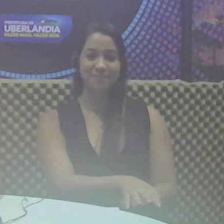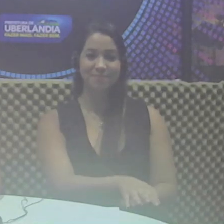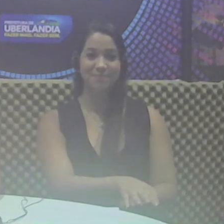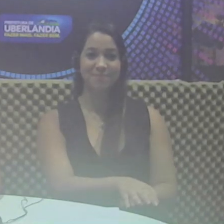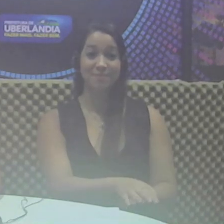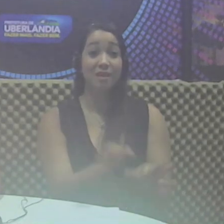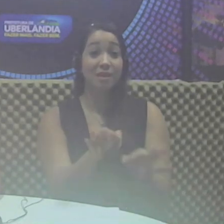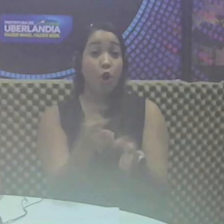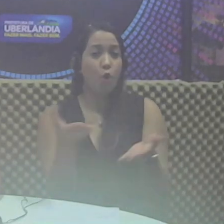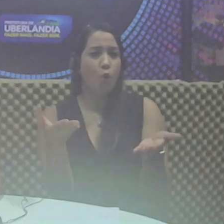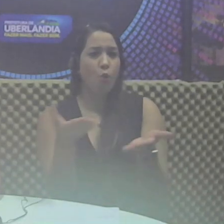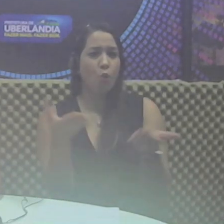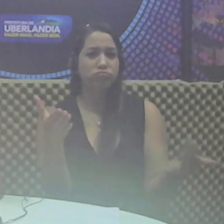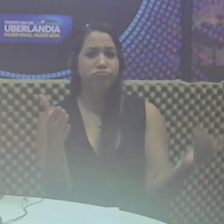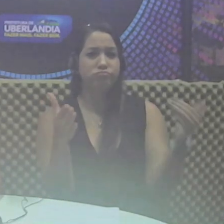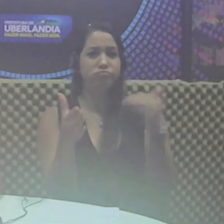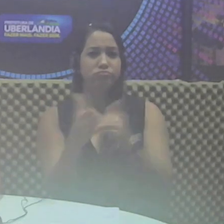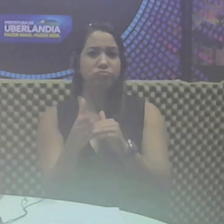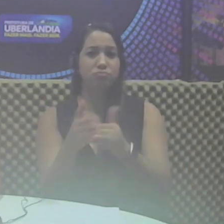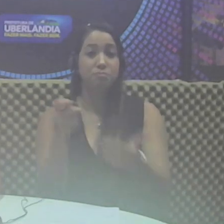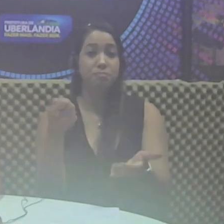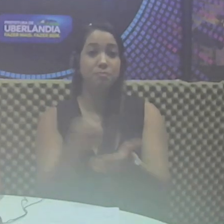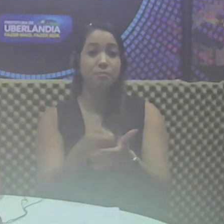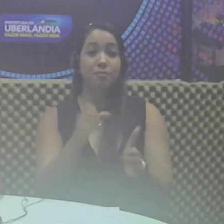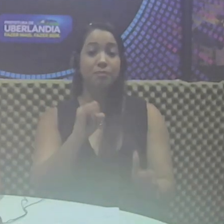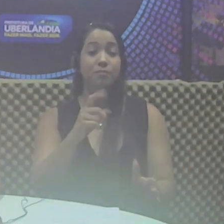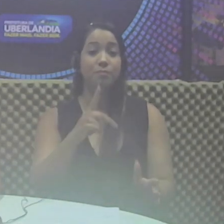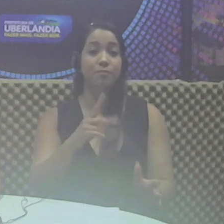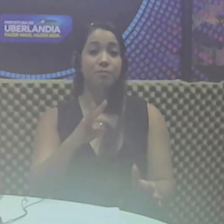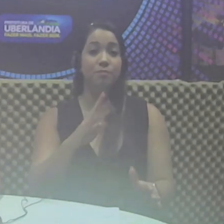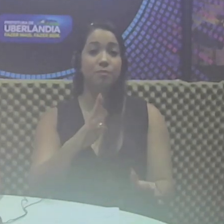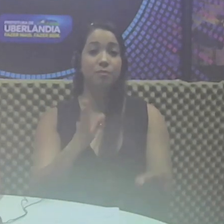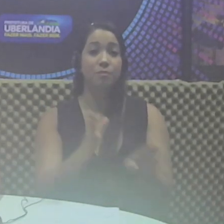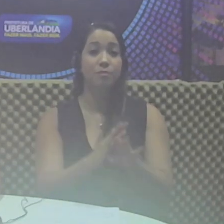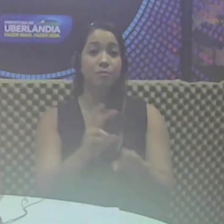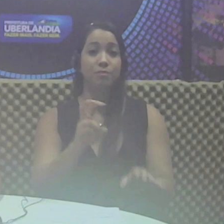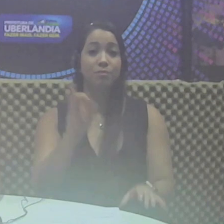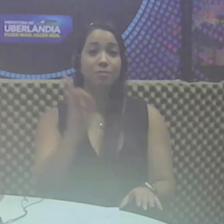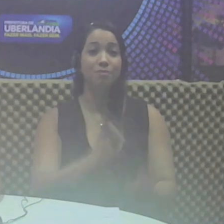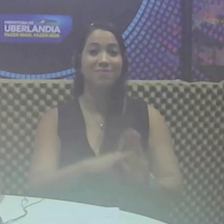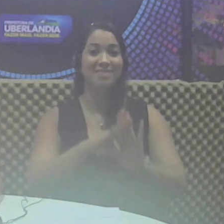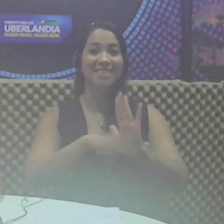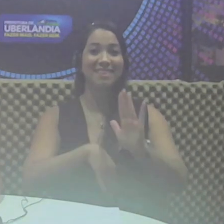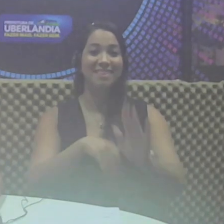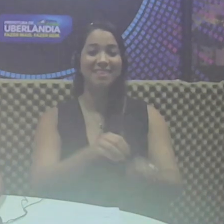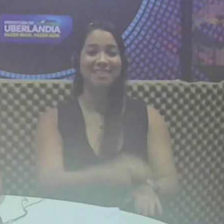Termina hoje prazo para quitar IPTU 2024 com até 5% de desconto.